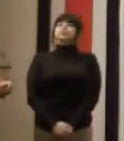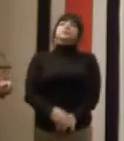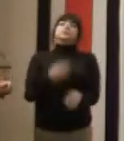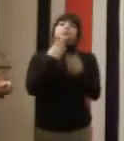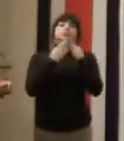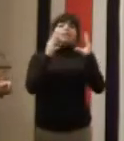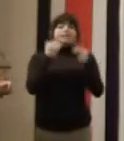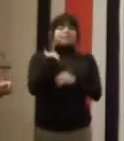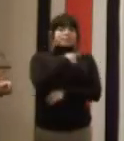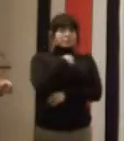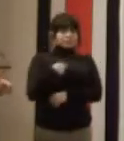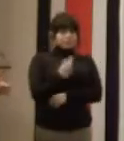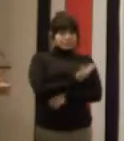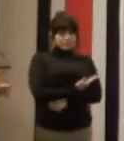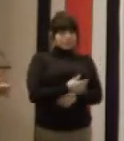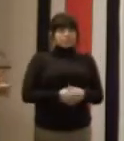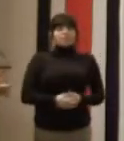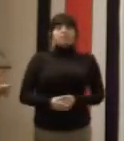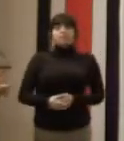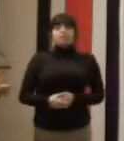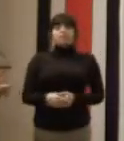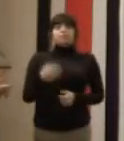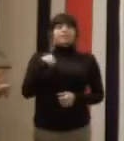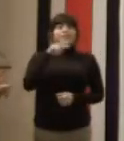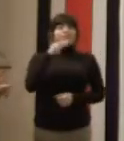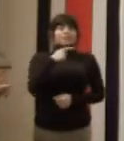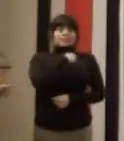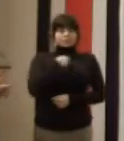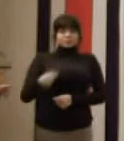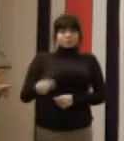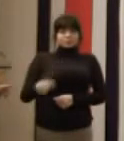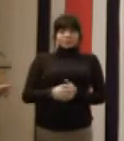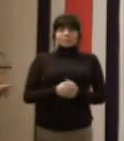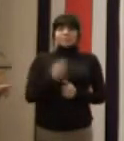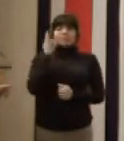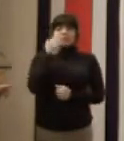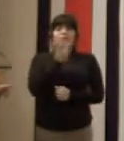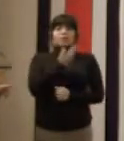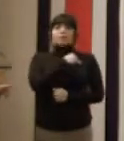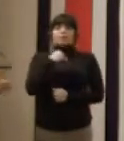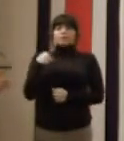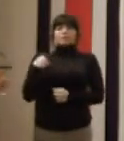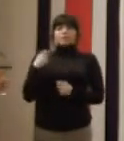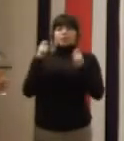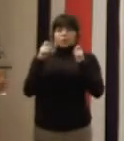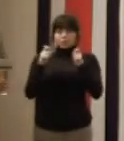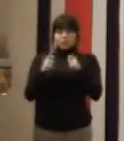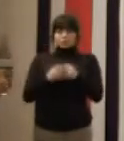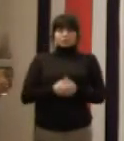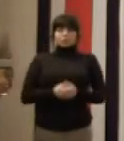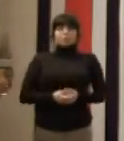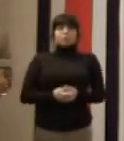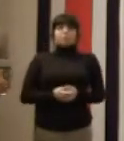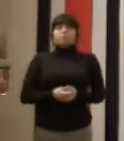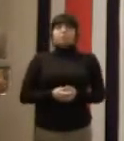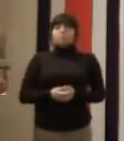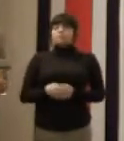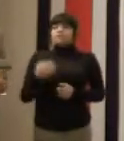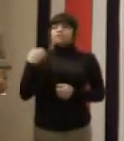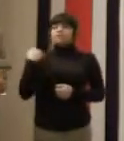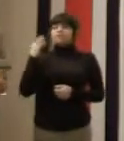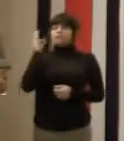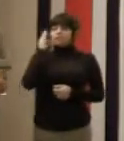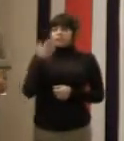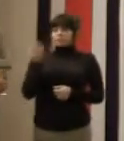Muy buenas tardes, señor presidente, señor vicepresidente, señora ministra de Educación,